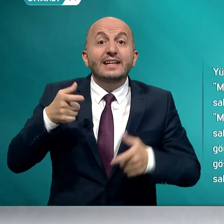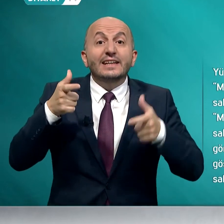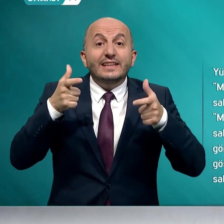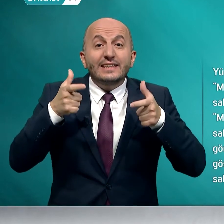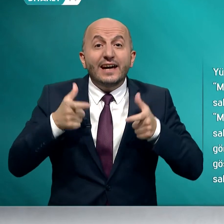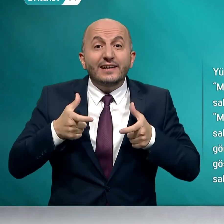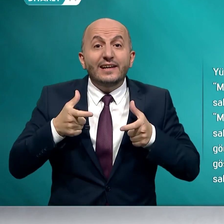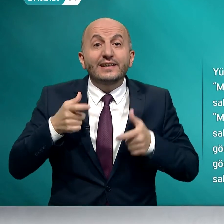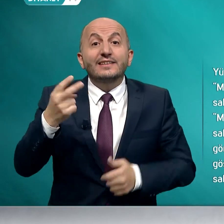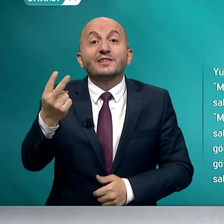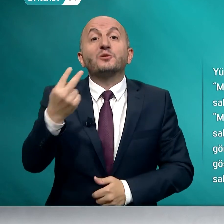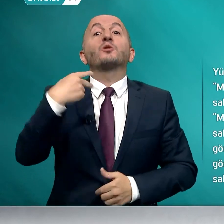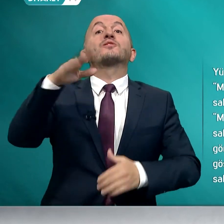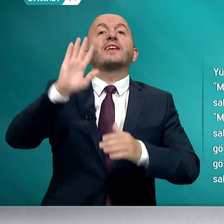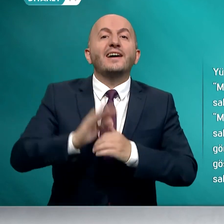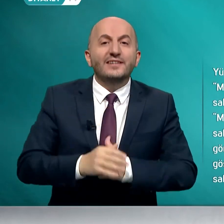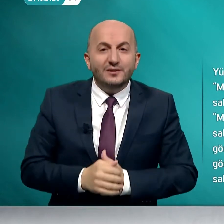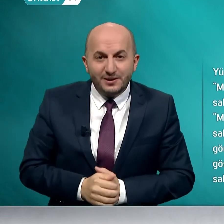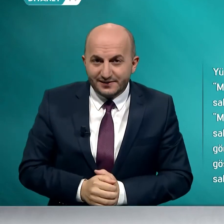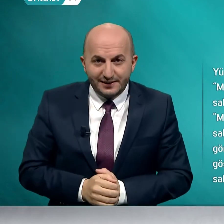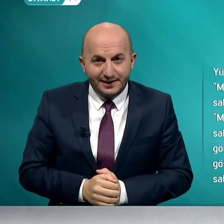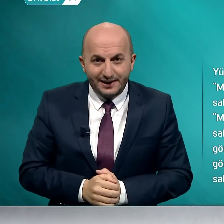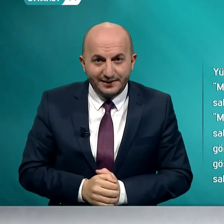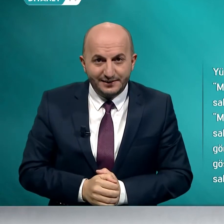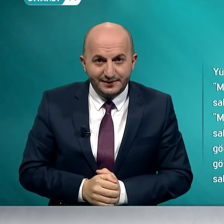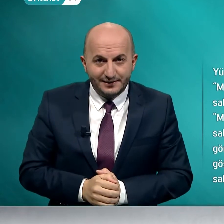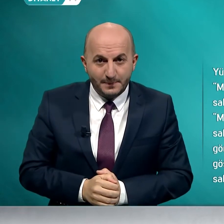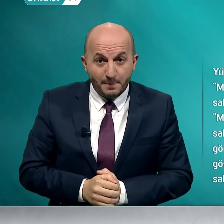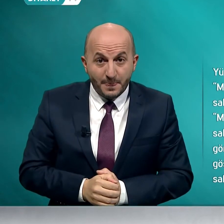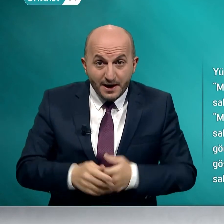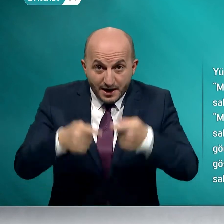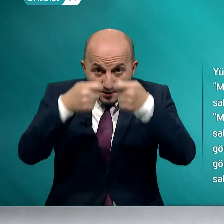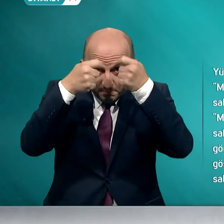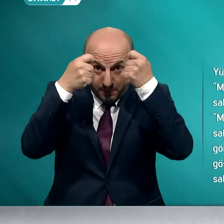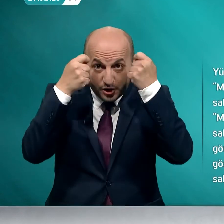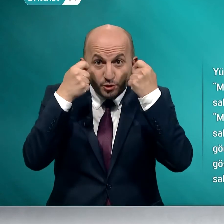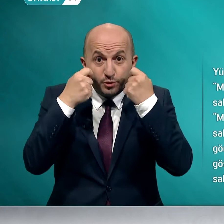zinet yerlerini göstermesinler.